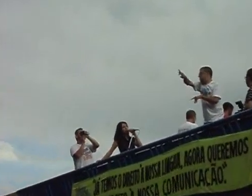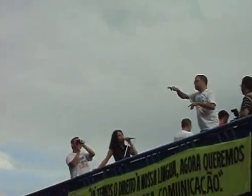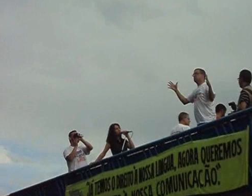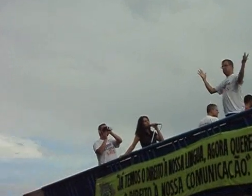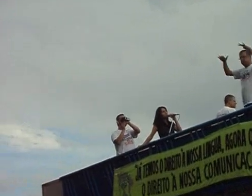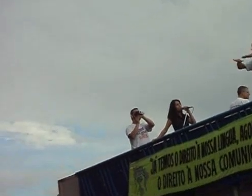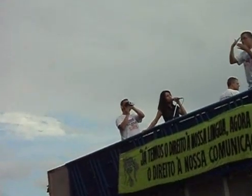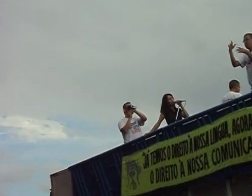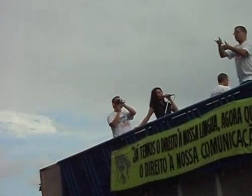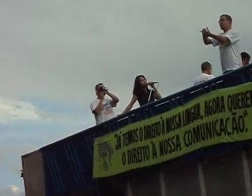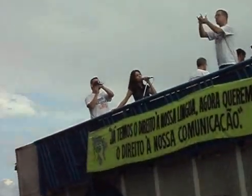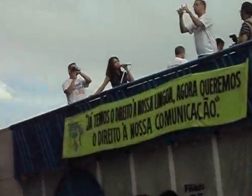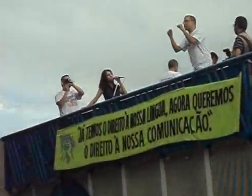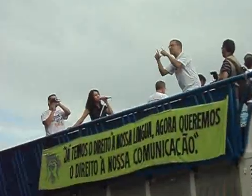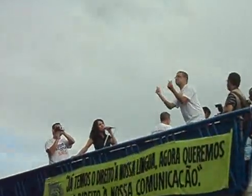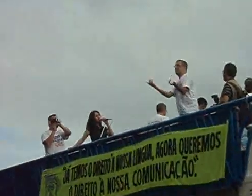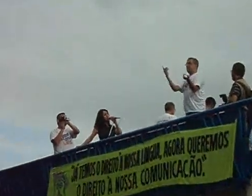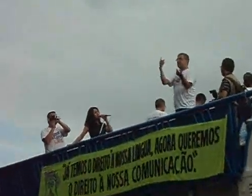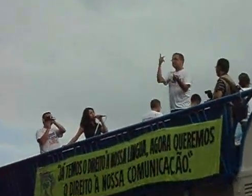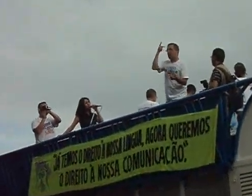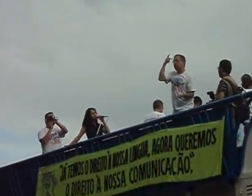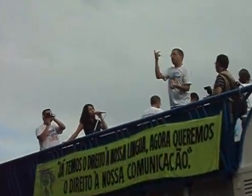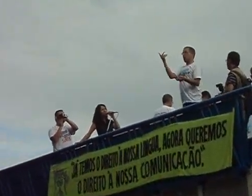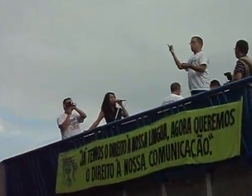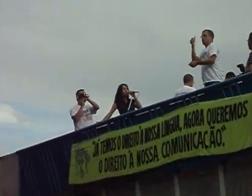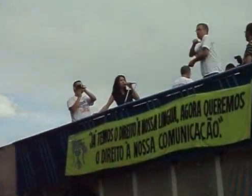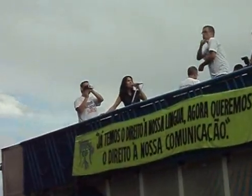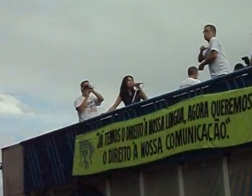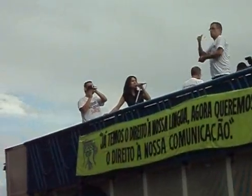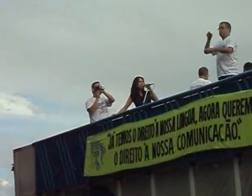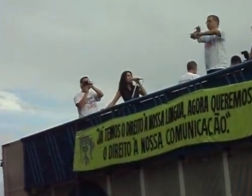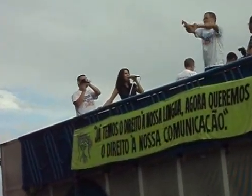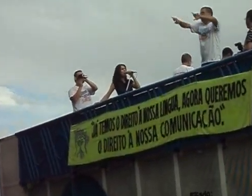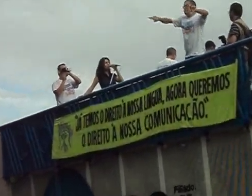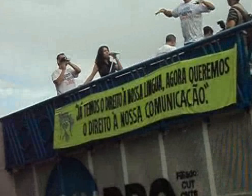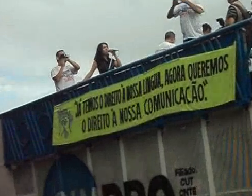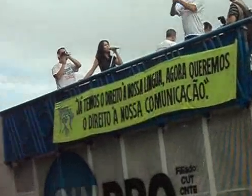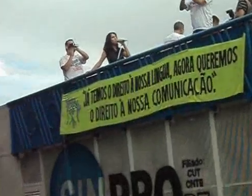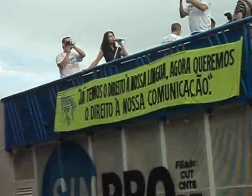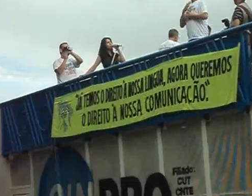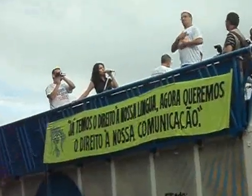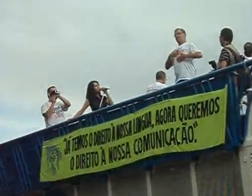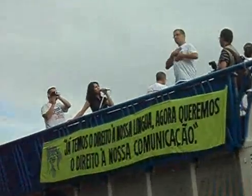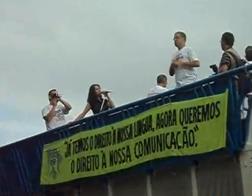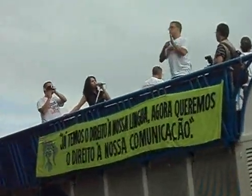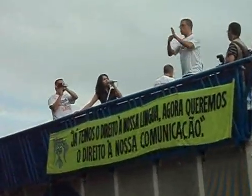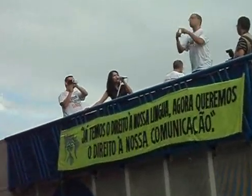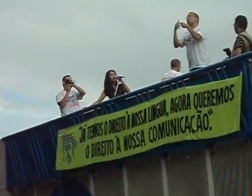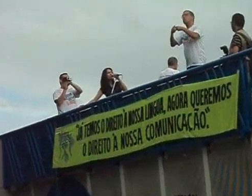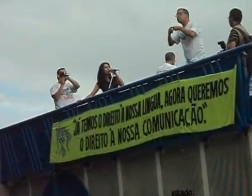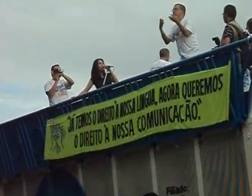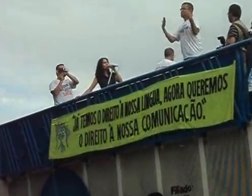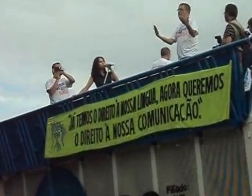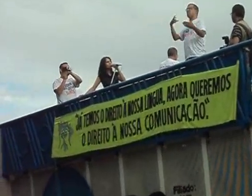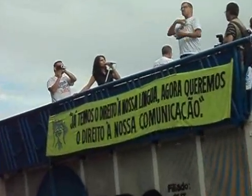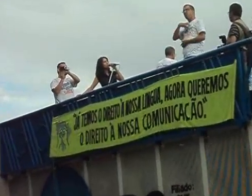os momentos, trabalhou com a gente. Gostaria de agradecer a todos que estão presentes, aos líderes de Brasília, São Paulo, Rio, todos os demais estados,